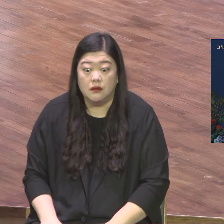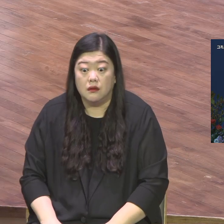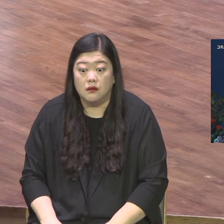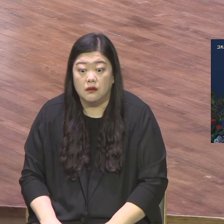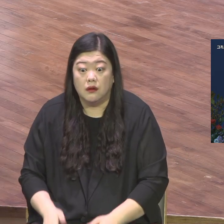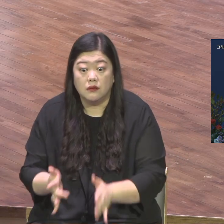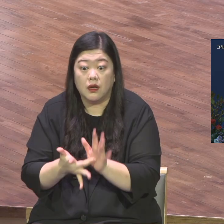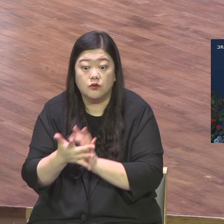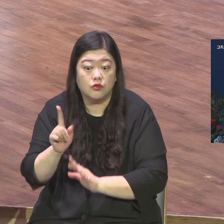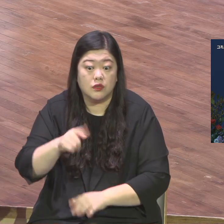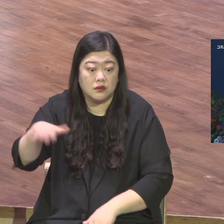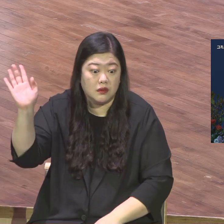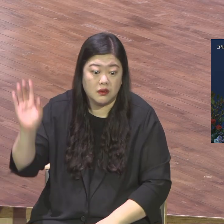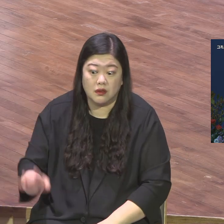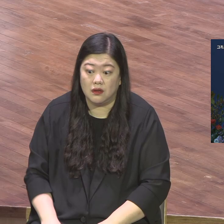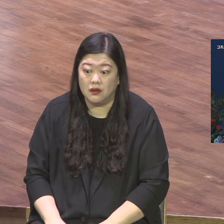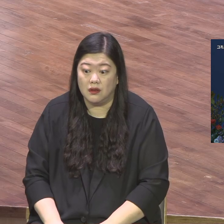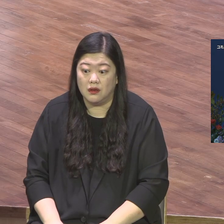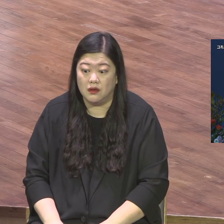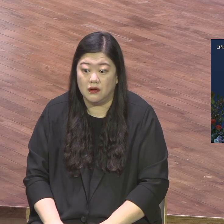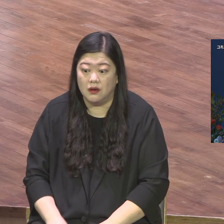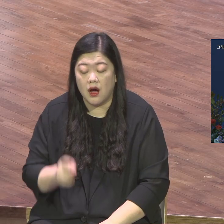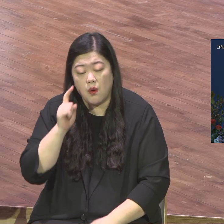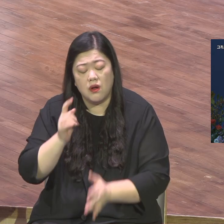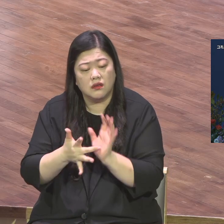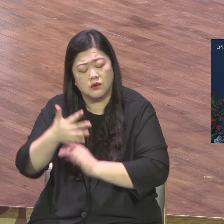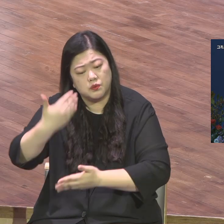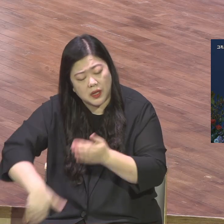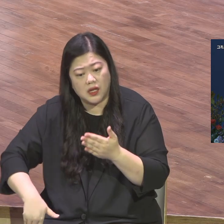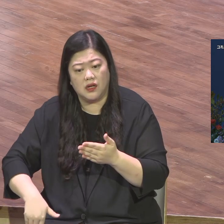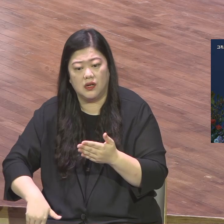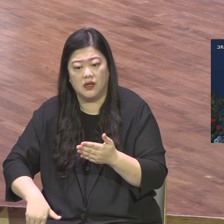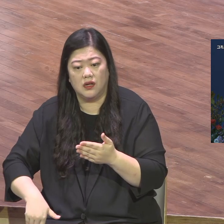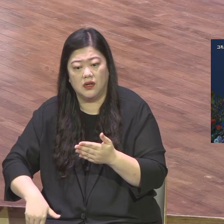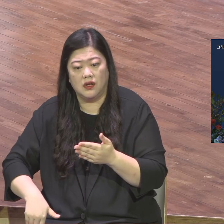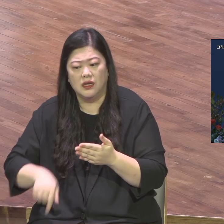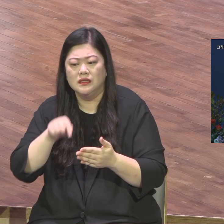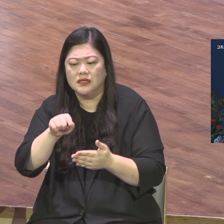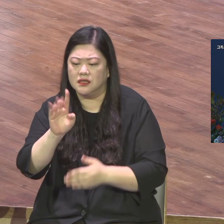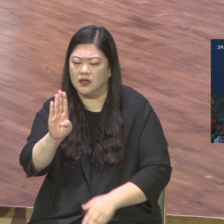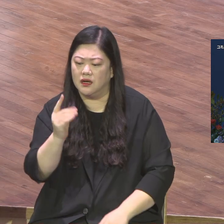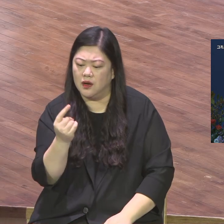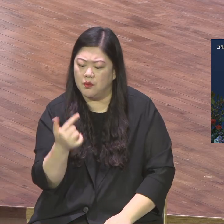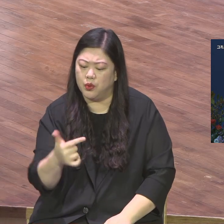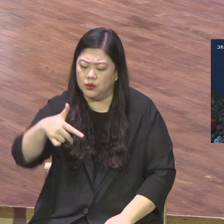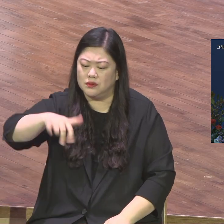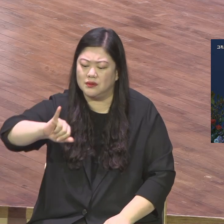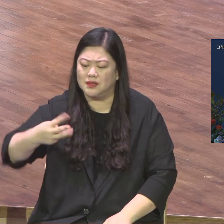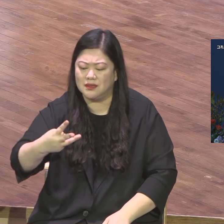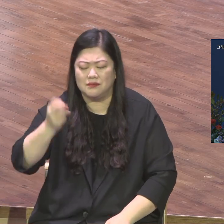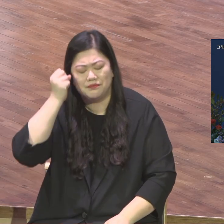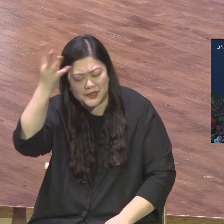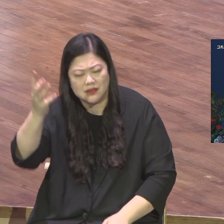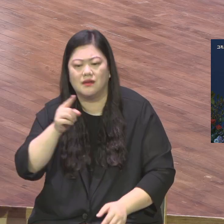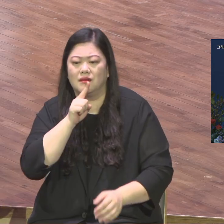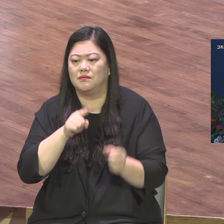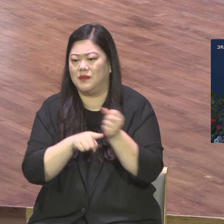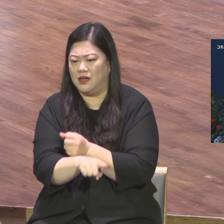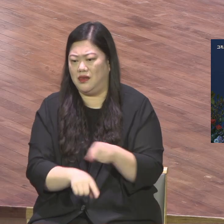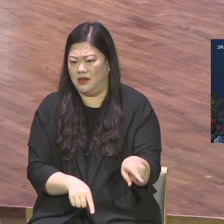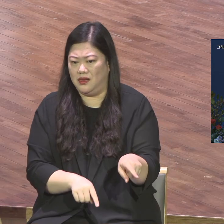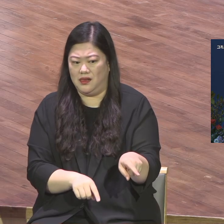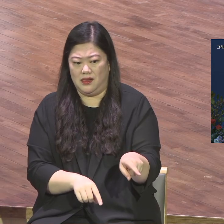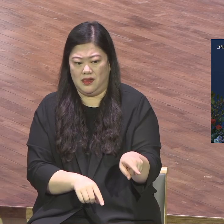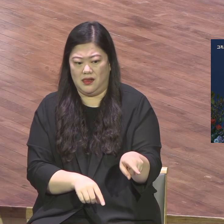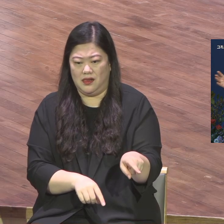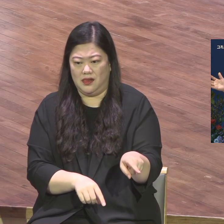이거 피튀기 싸우고 있습니다. 한국 교회가요 지금 큰 한기총을 유리돼서 한장총 뭐